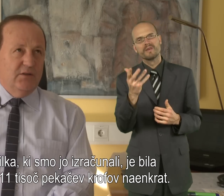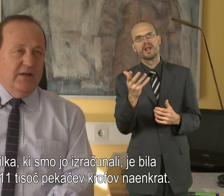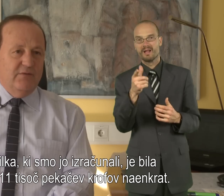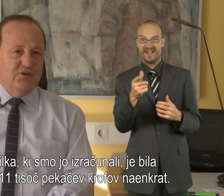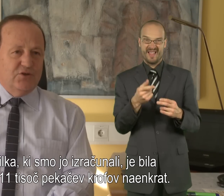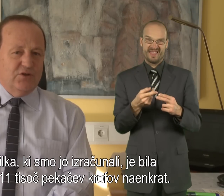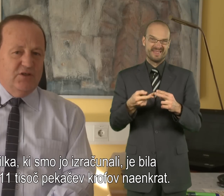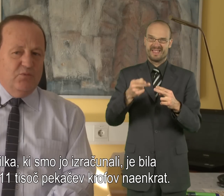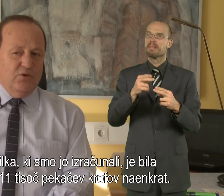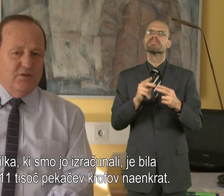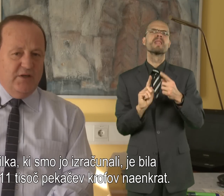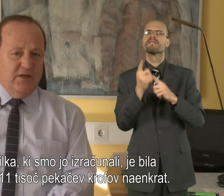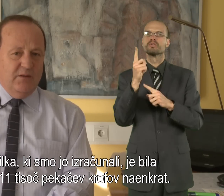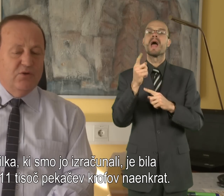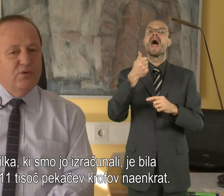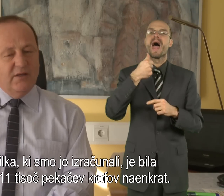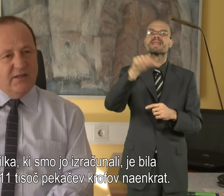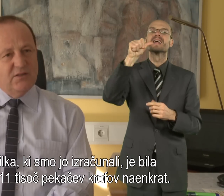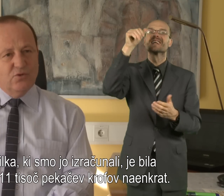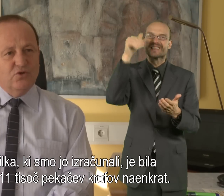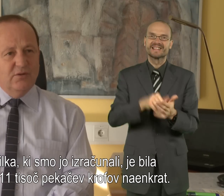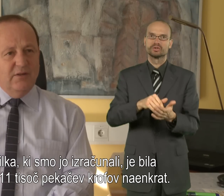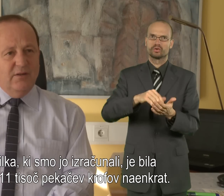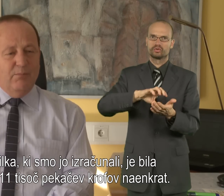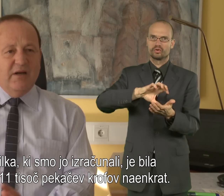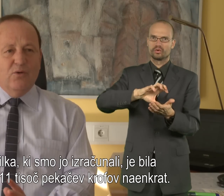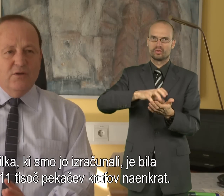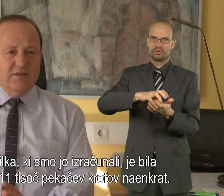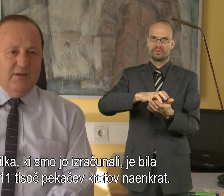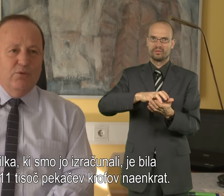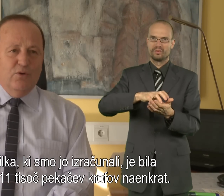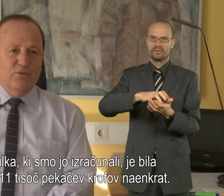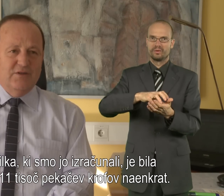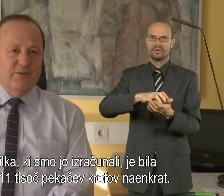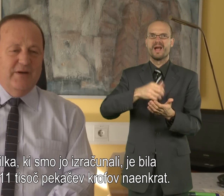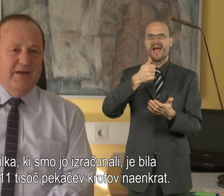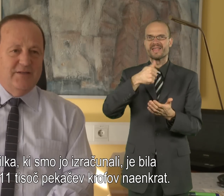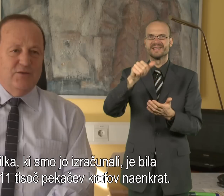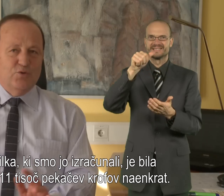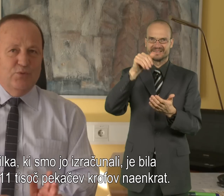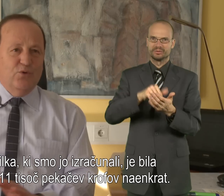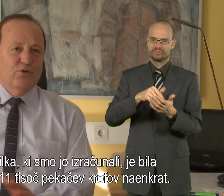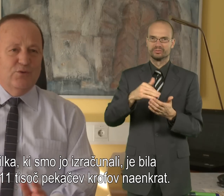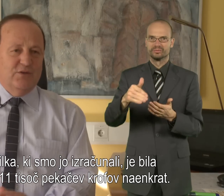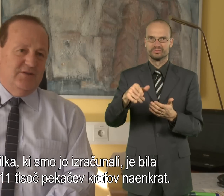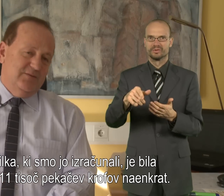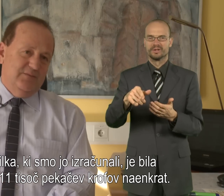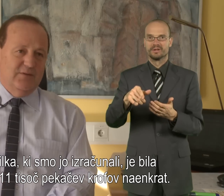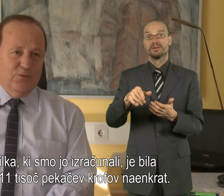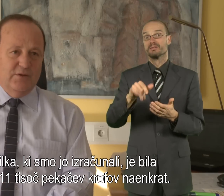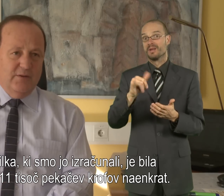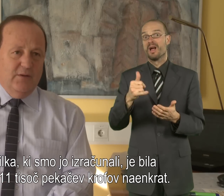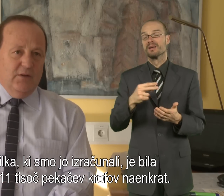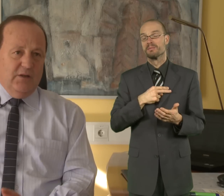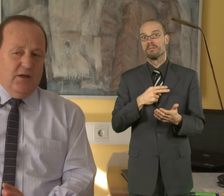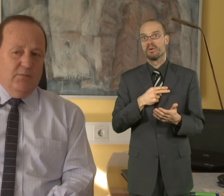Številka, ki smo jo izmerili, je bila tudi 11 tisoč paragonskih blokov oziroma 11 tisoč dogodkov,